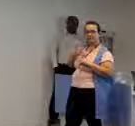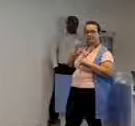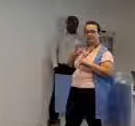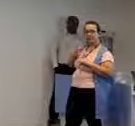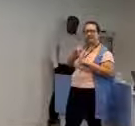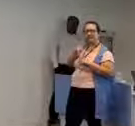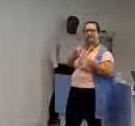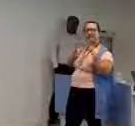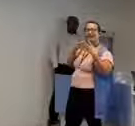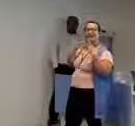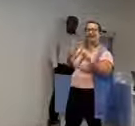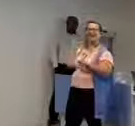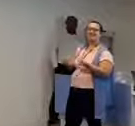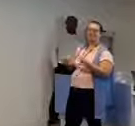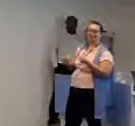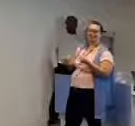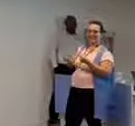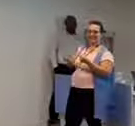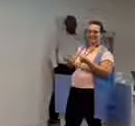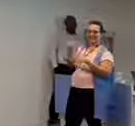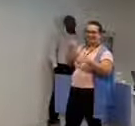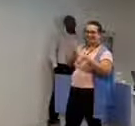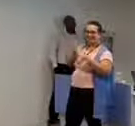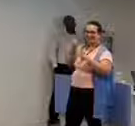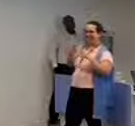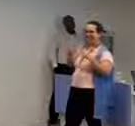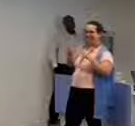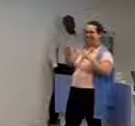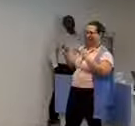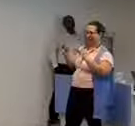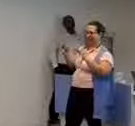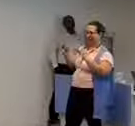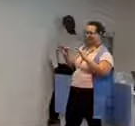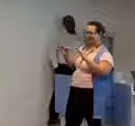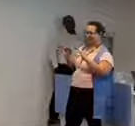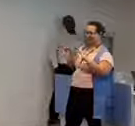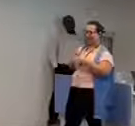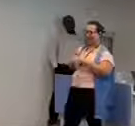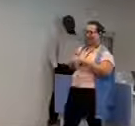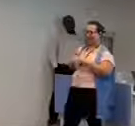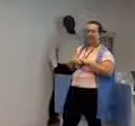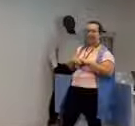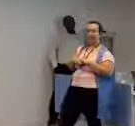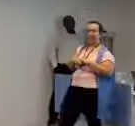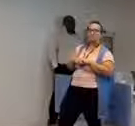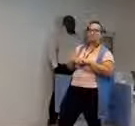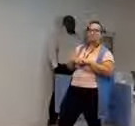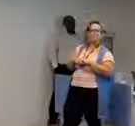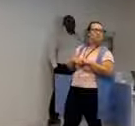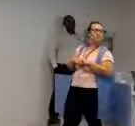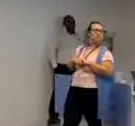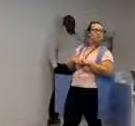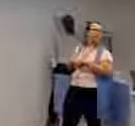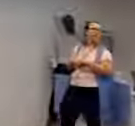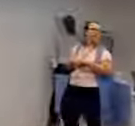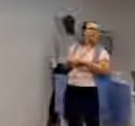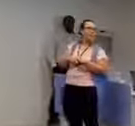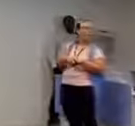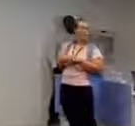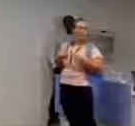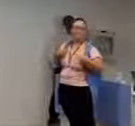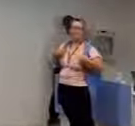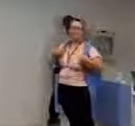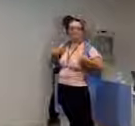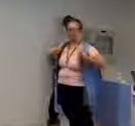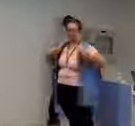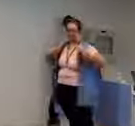aceitável até antes da existência das tecnologias de validação de processo. Ok, pessoal? Então